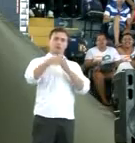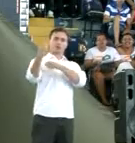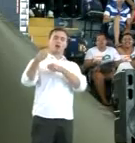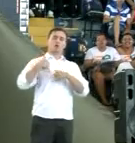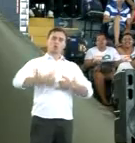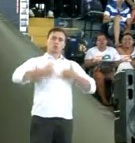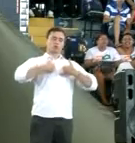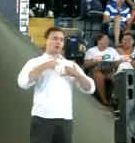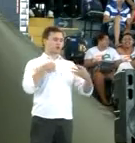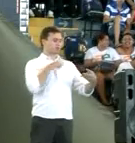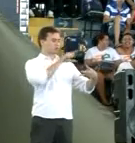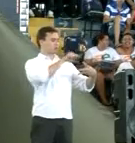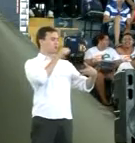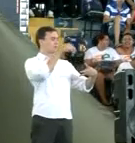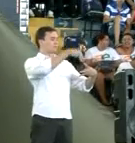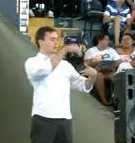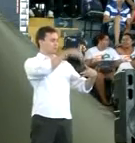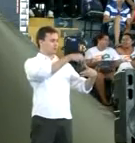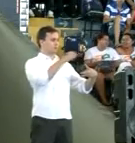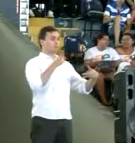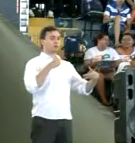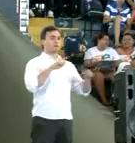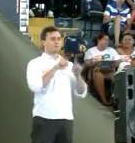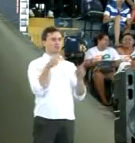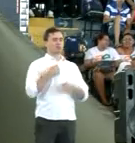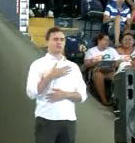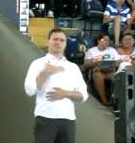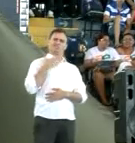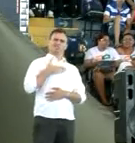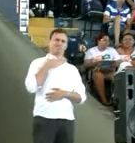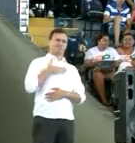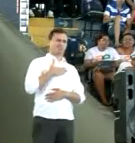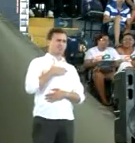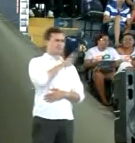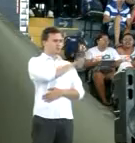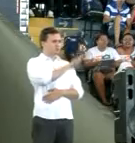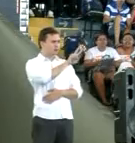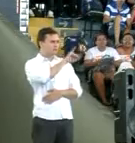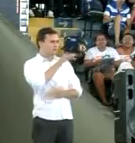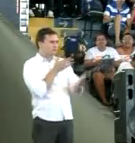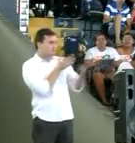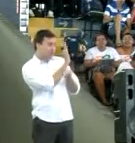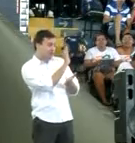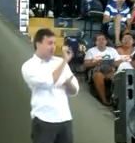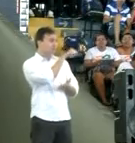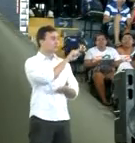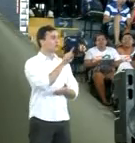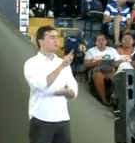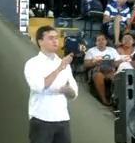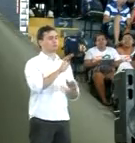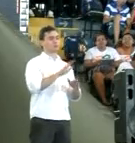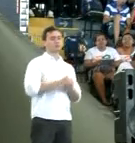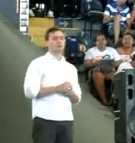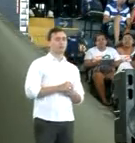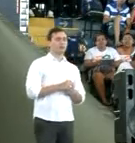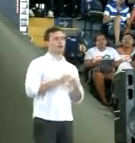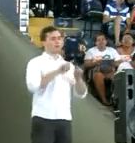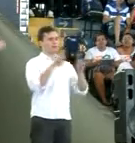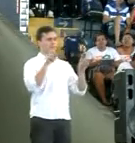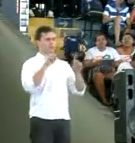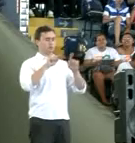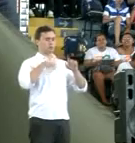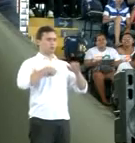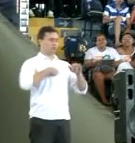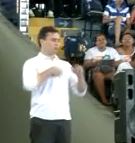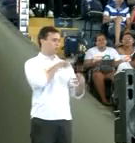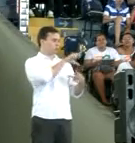matemática. Com medo, me dediquei, Tiago, de não passar. Tanto é que eu não disse para ninguém